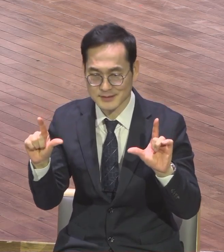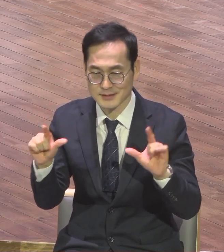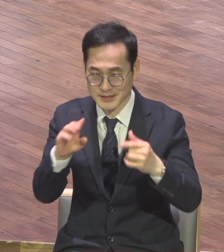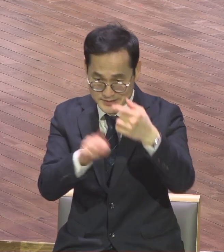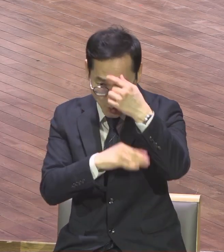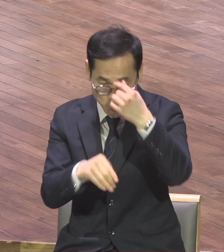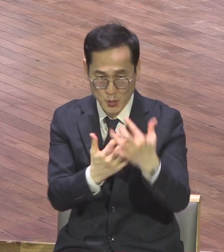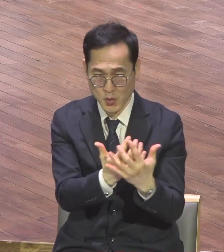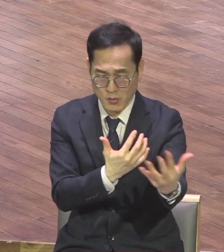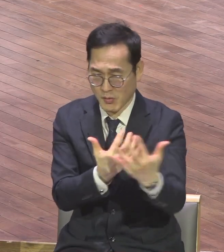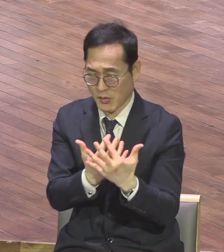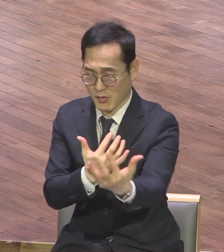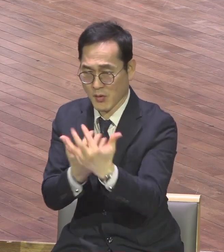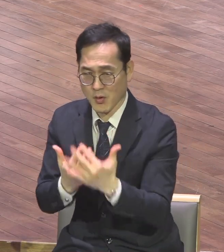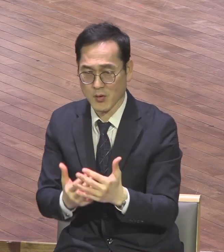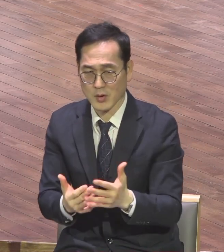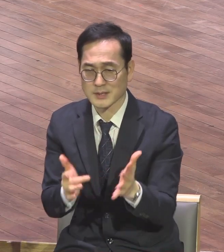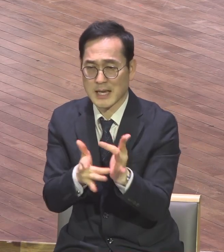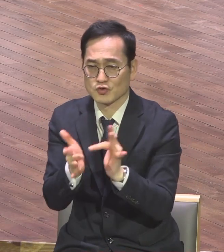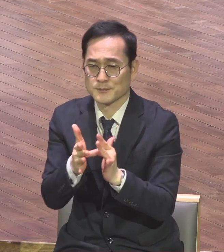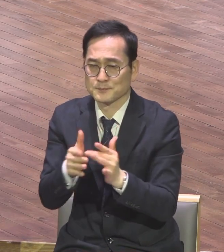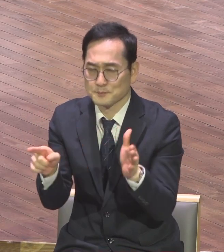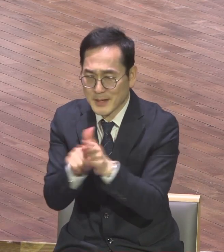성도의 수가 3천이나 더하더라.